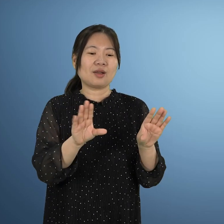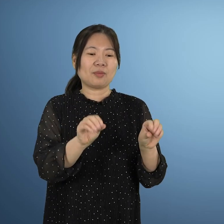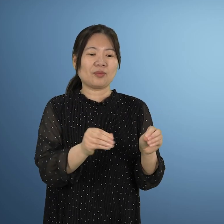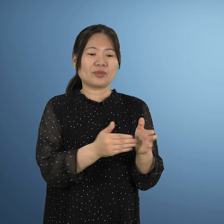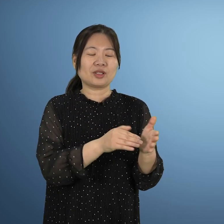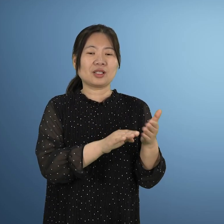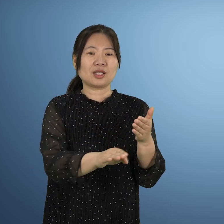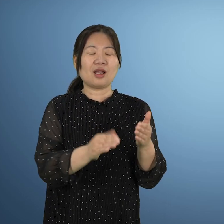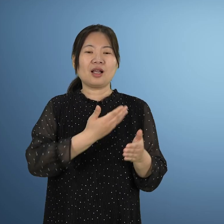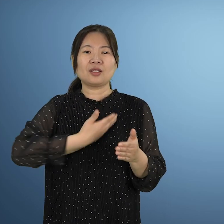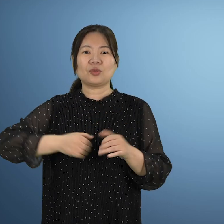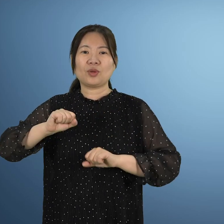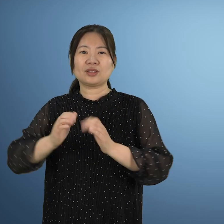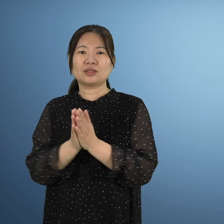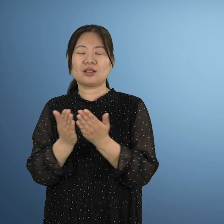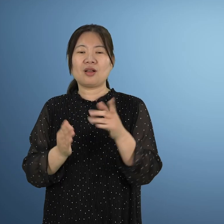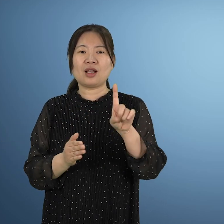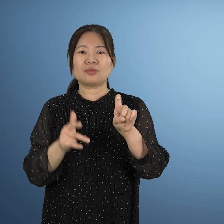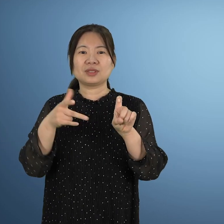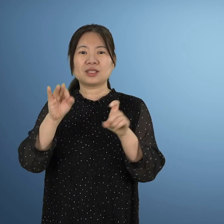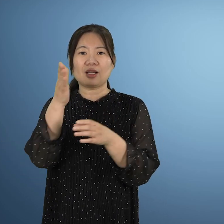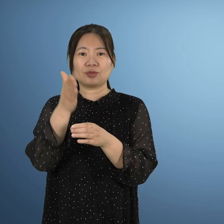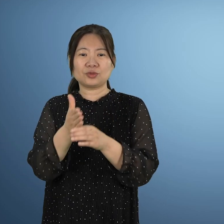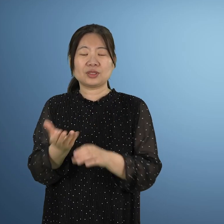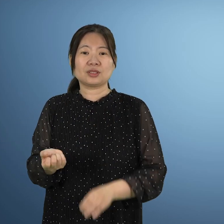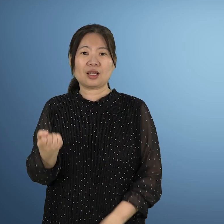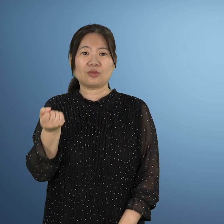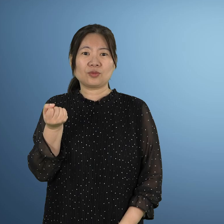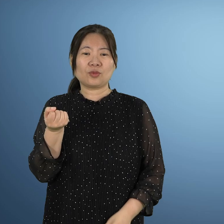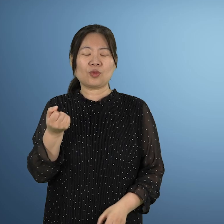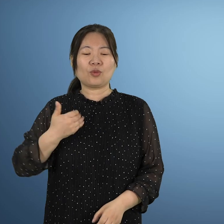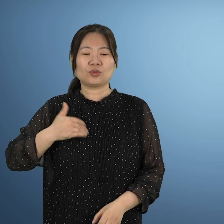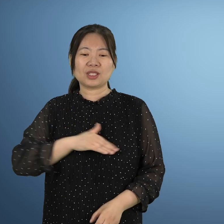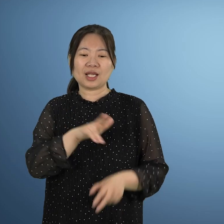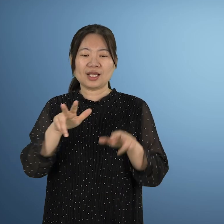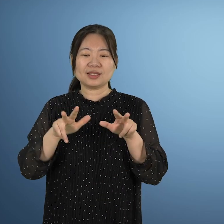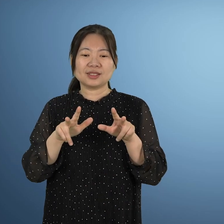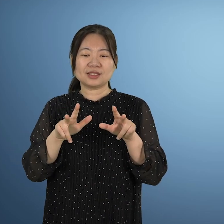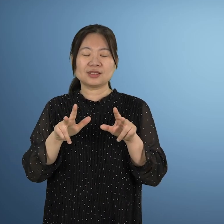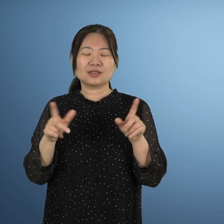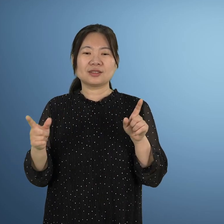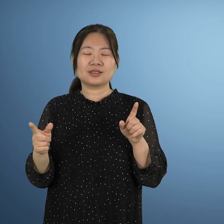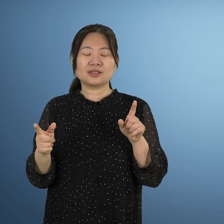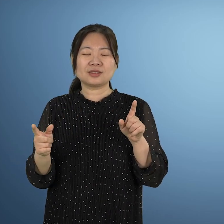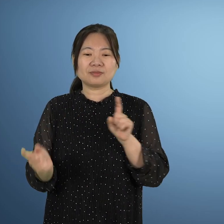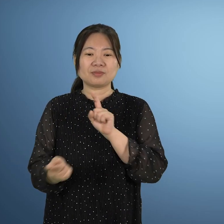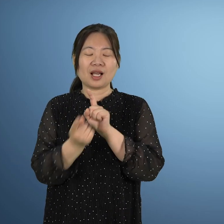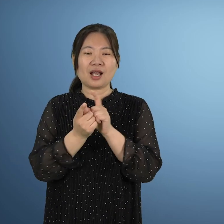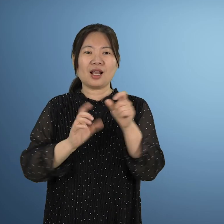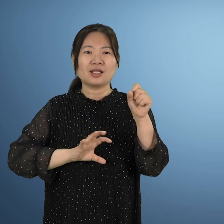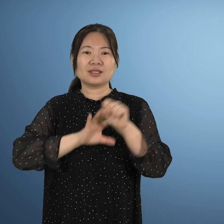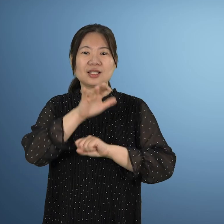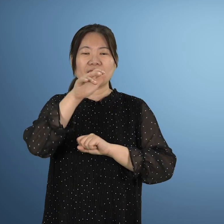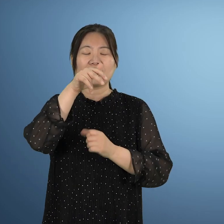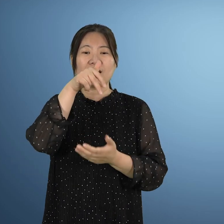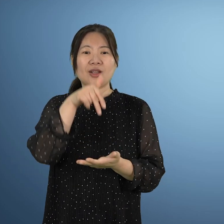사도행전 11장을 중심으로 해서 우리가 지금 직면해 있는 이 세계적인